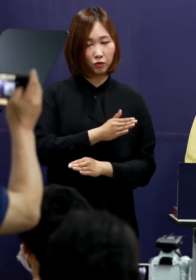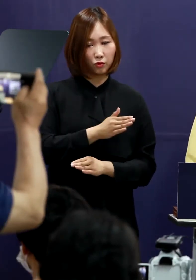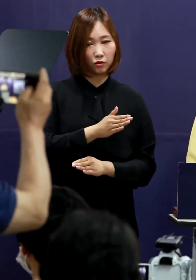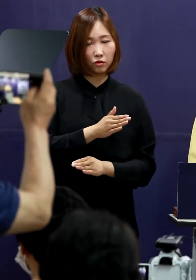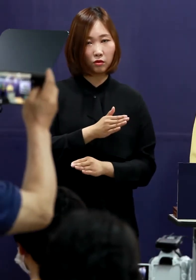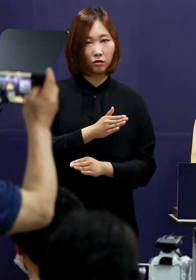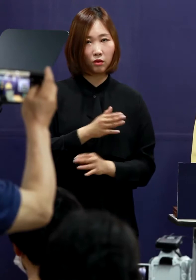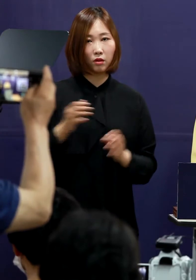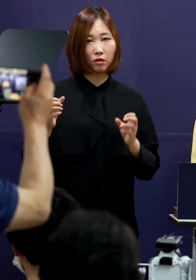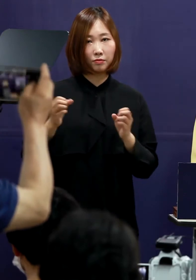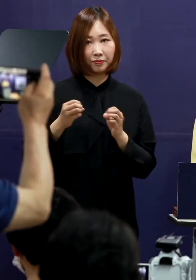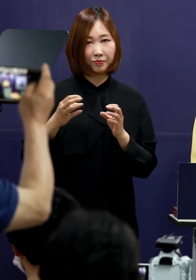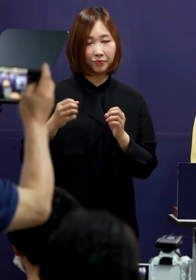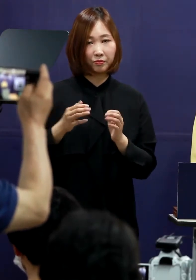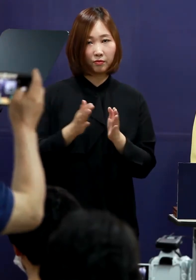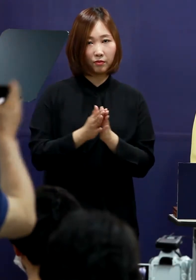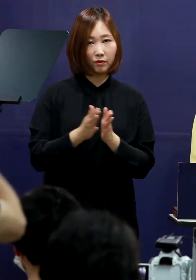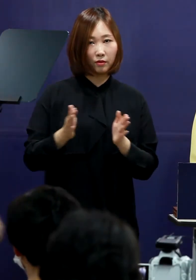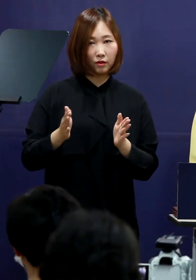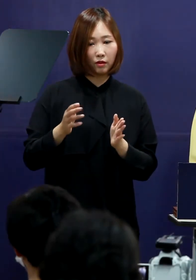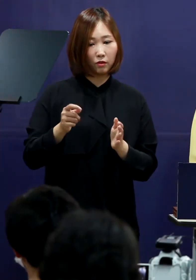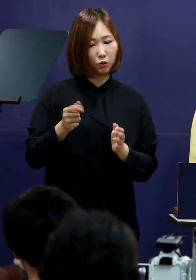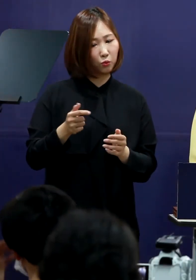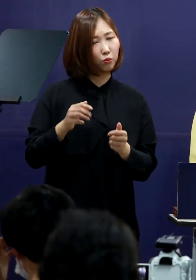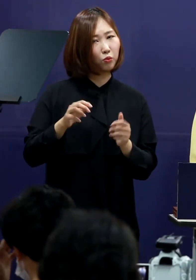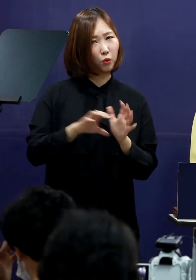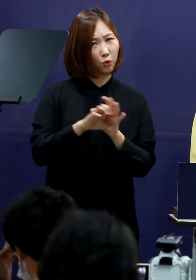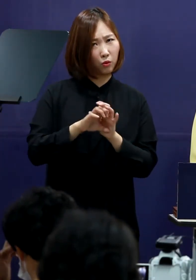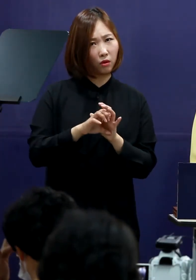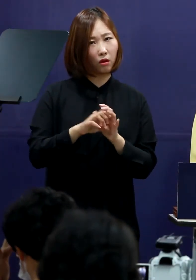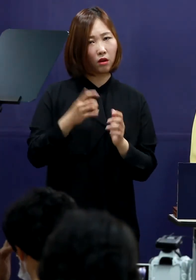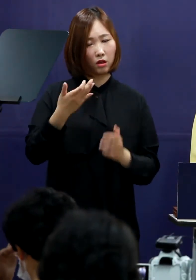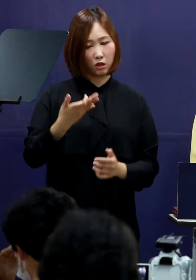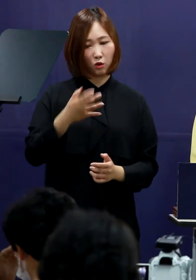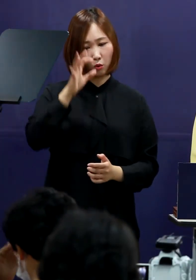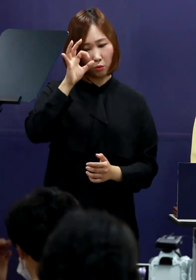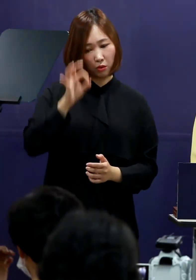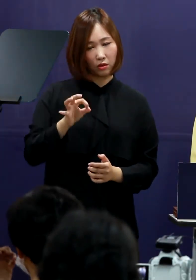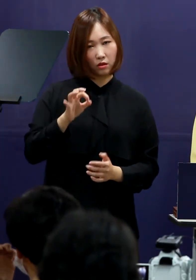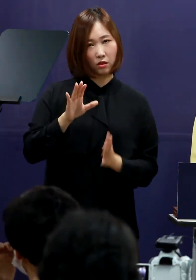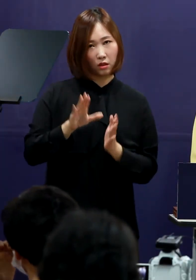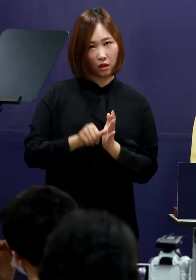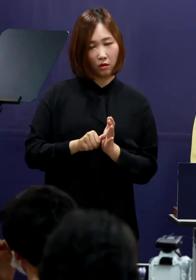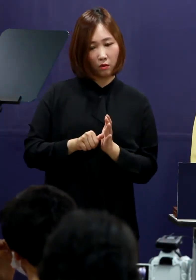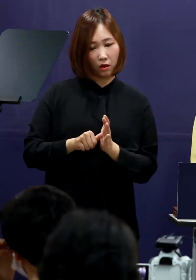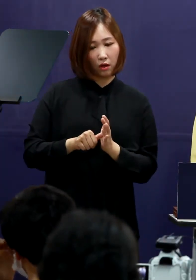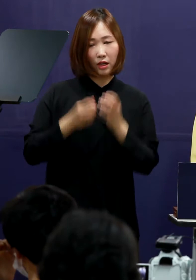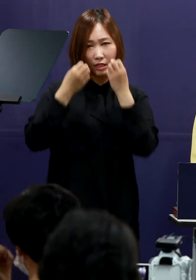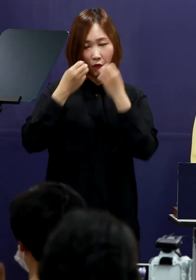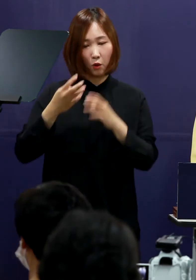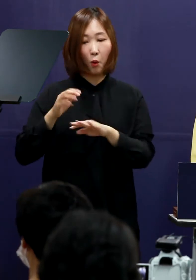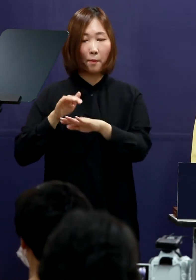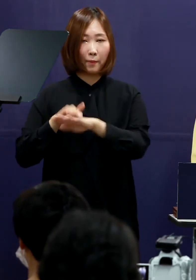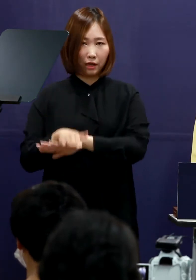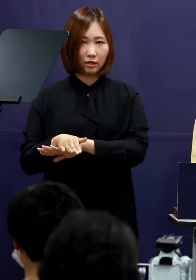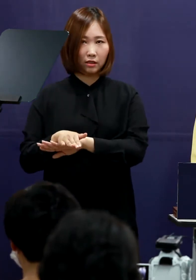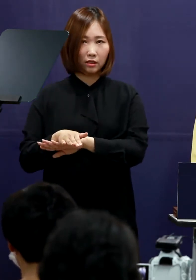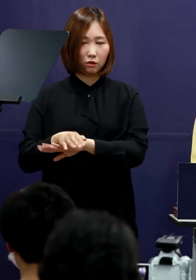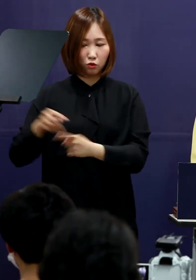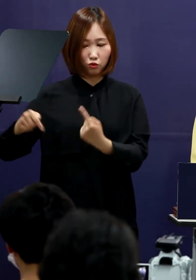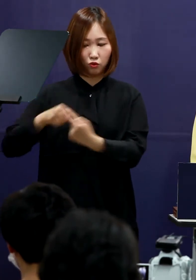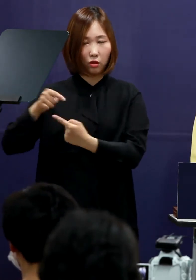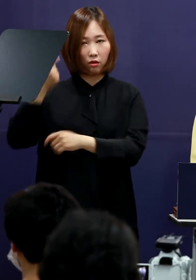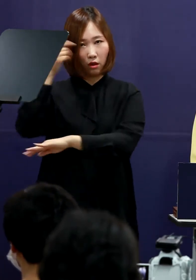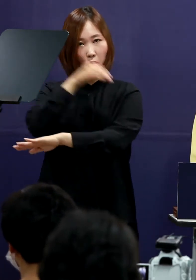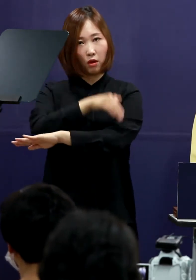따르는 사회적 환경 변화를 감안해서 기존 방식과는 좀 다른 새로운 방식으로